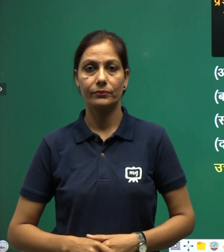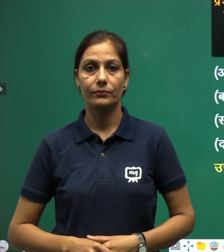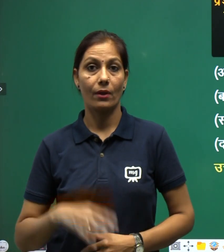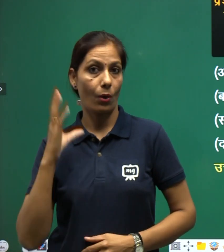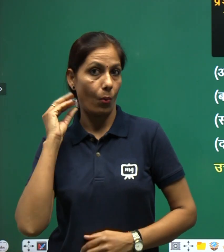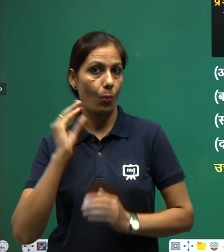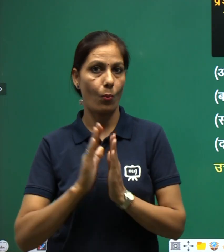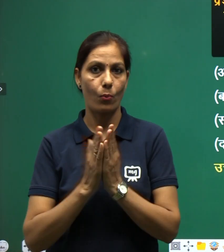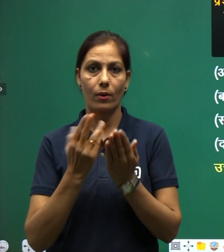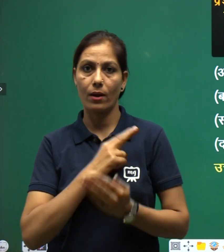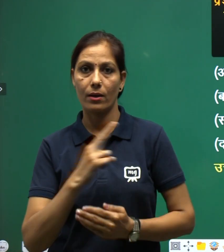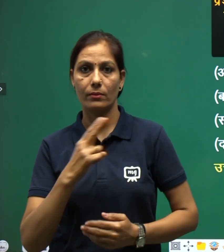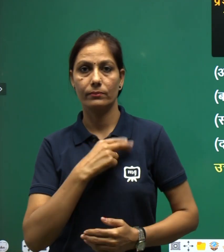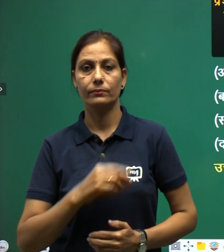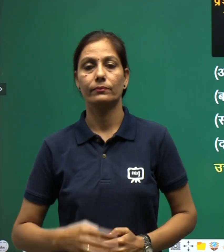आंख से।